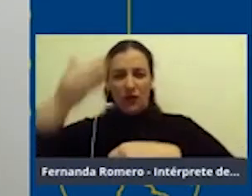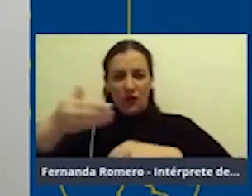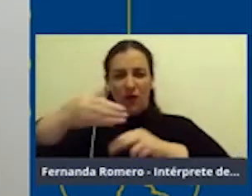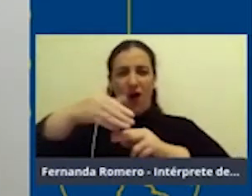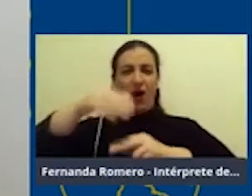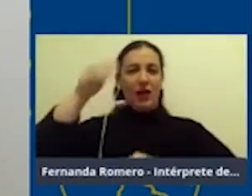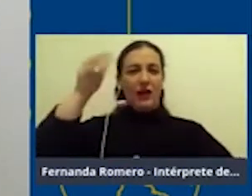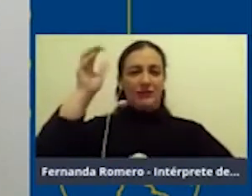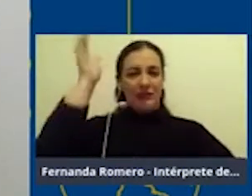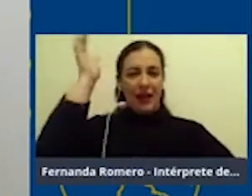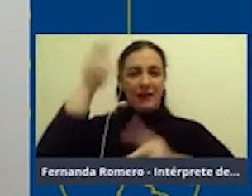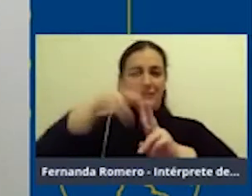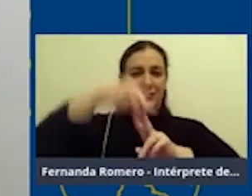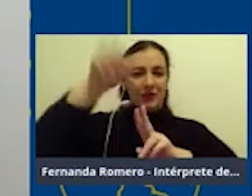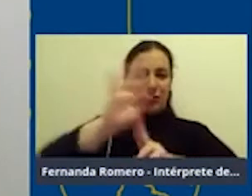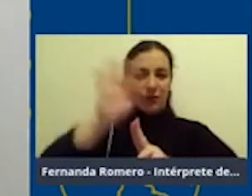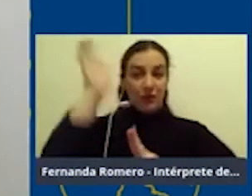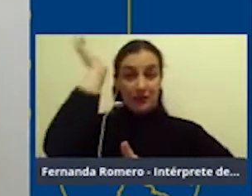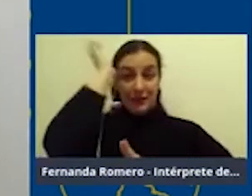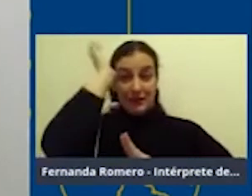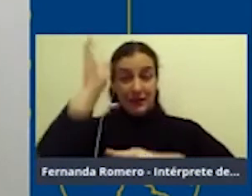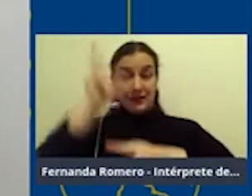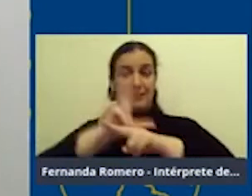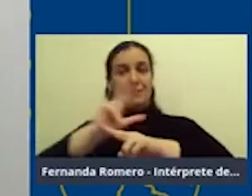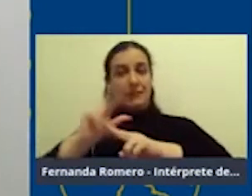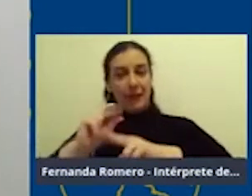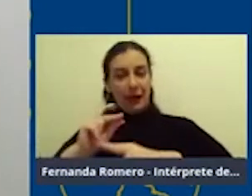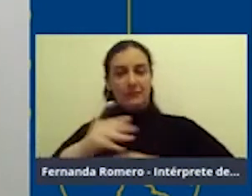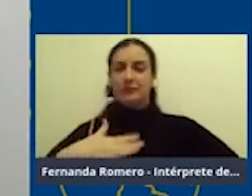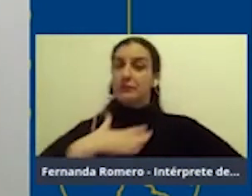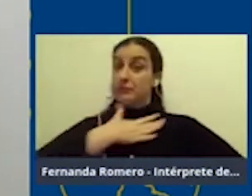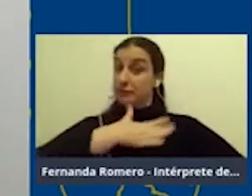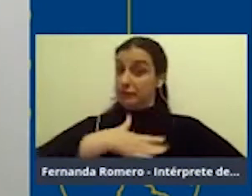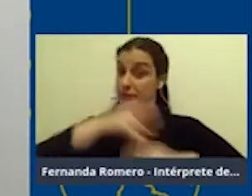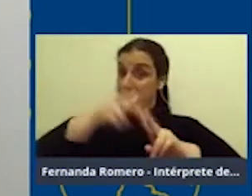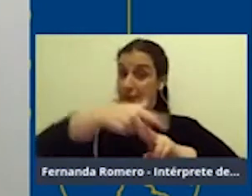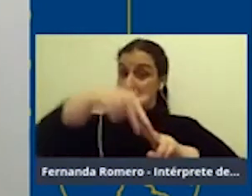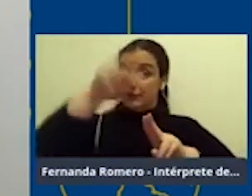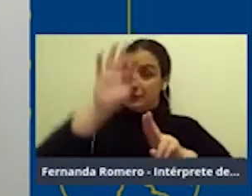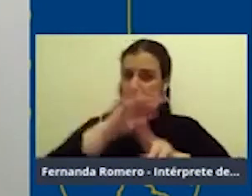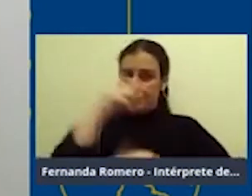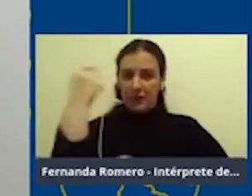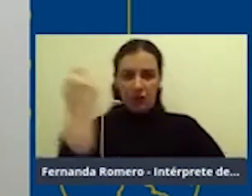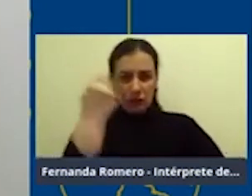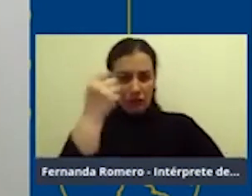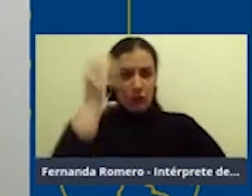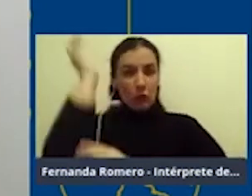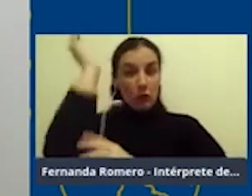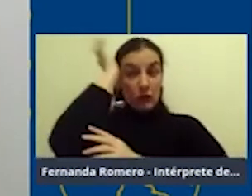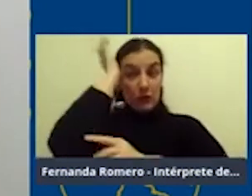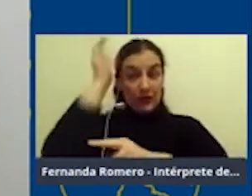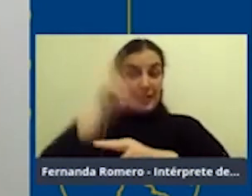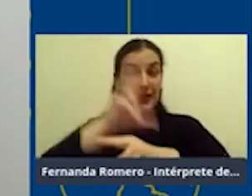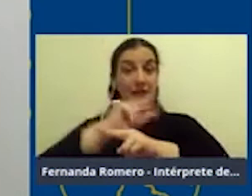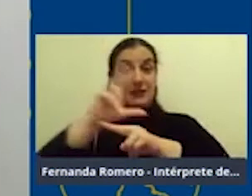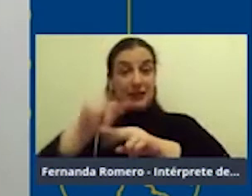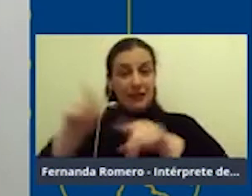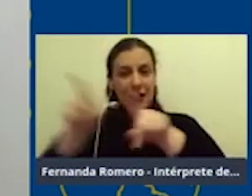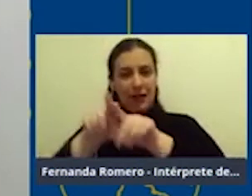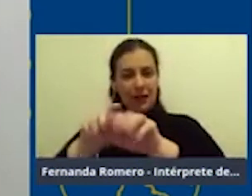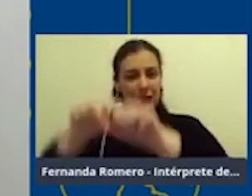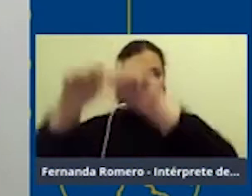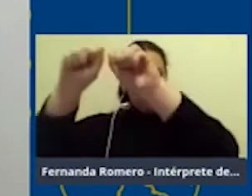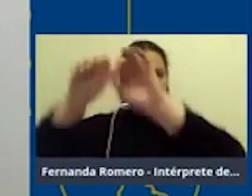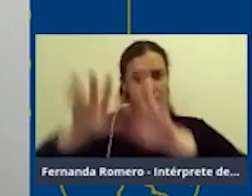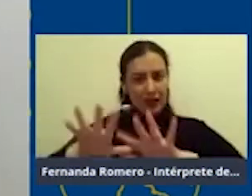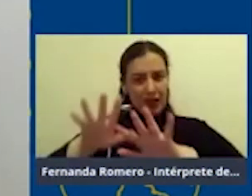SESC-SENAC. É com satisfação que o Sistema FEComércio, RS, SESC-SENAC e a Câmara Empresarial Argentino-Brasileira do Rio